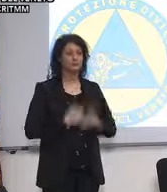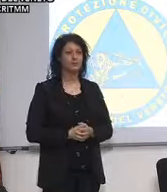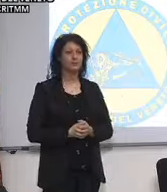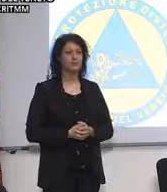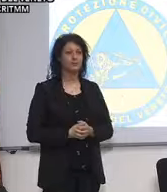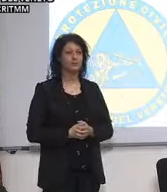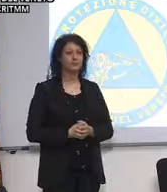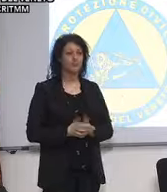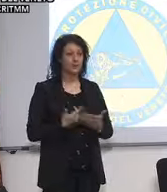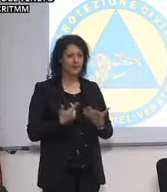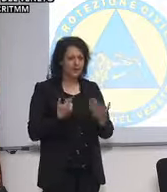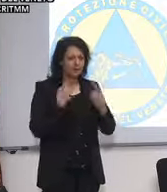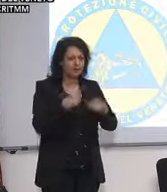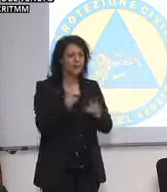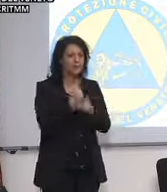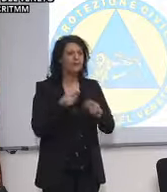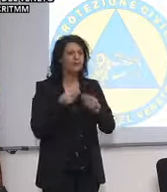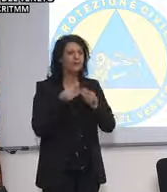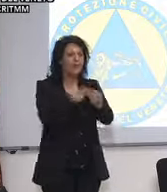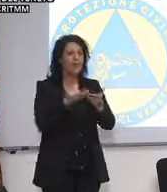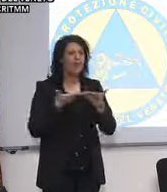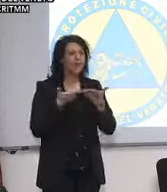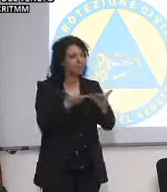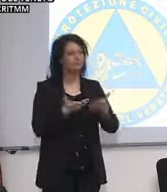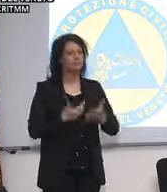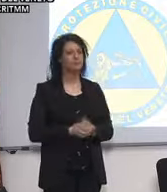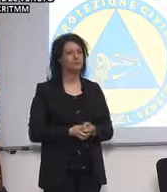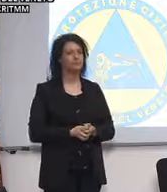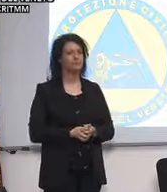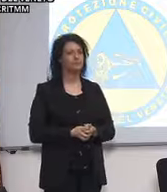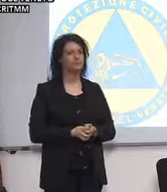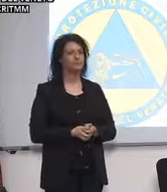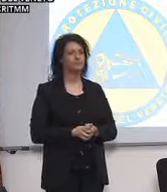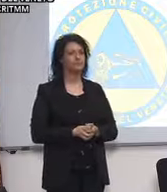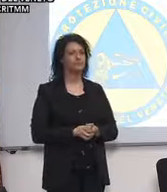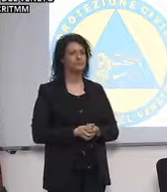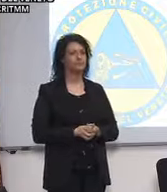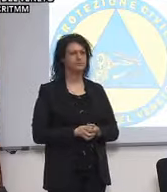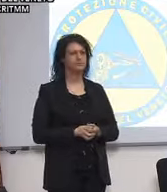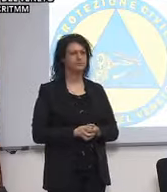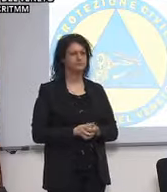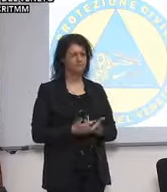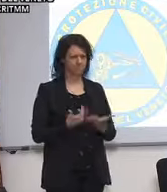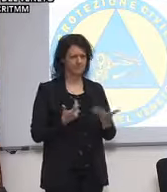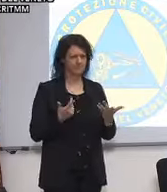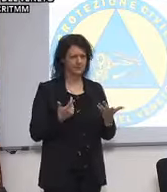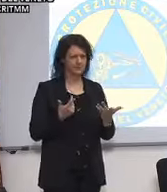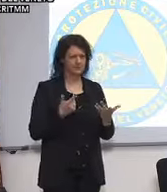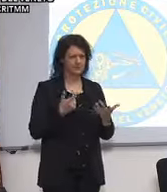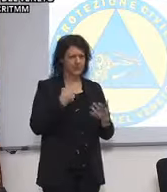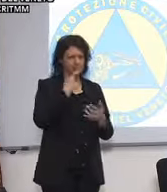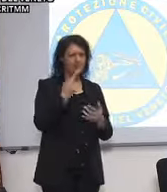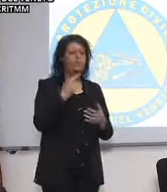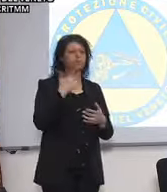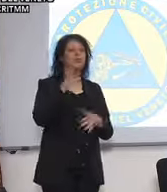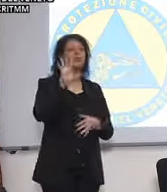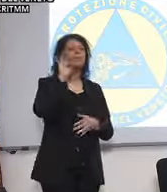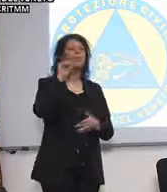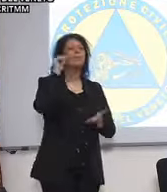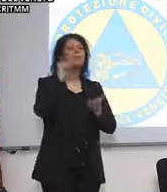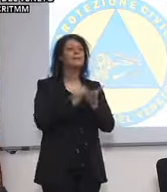e questi bisogna rimetterli in pista, cioè bisogna rimetterli in pista. L'ipotesi è che perdiamo 50.000 posti di lavoro,